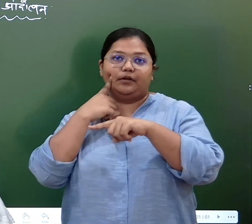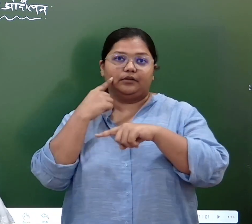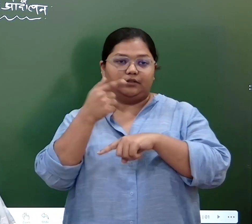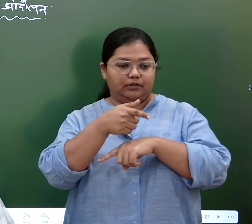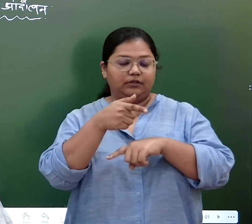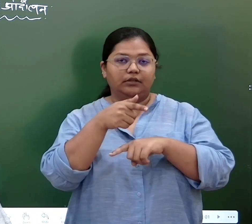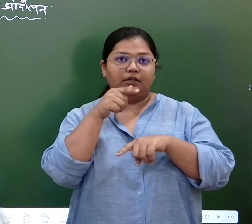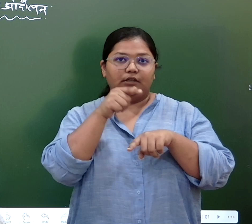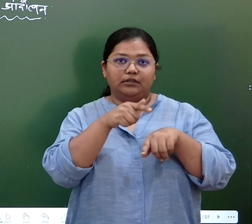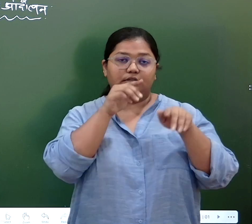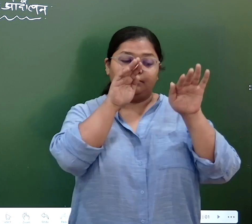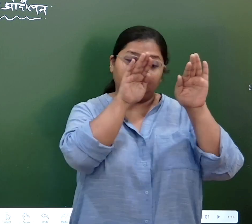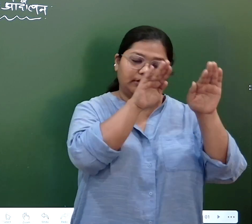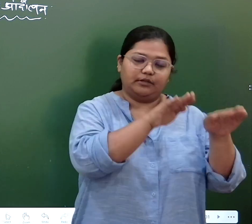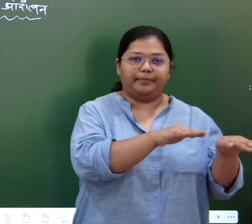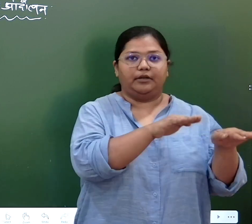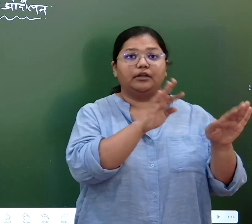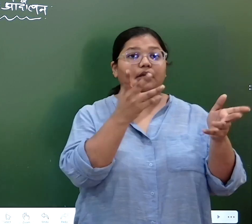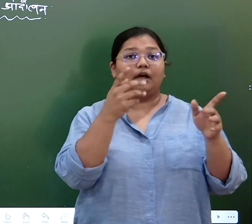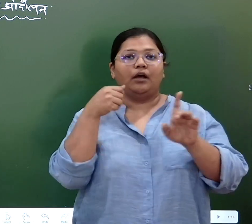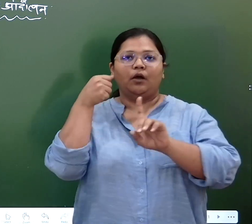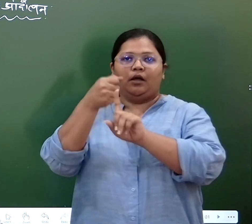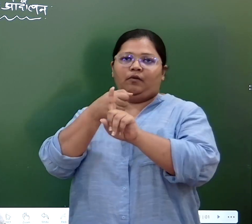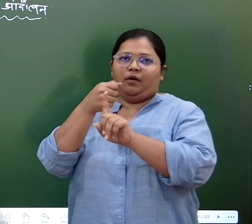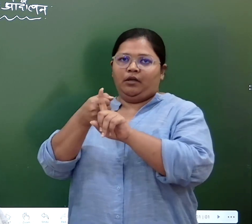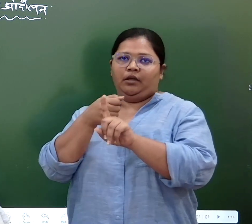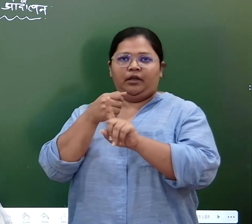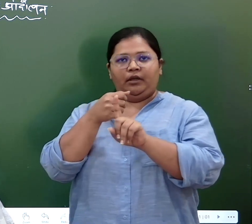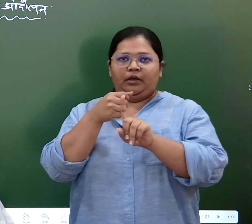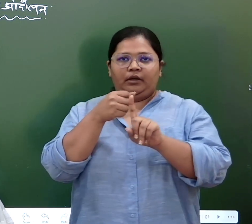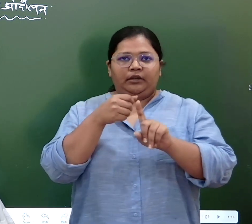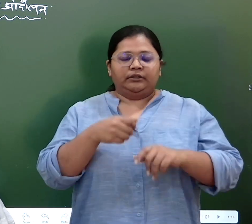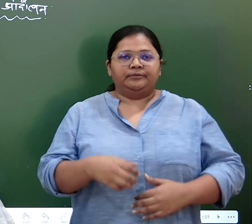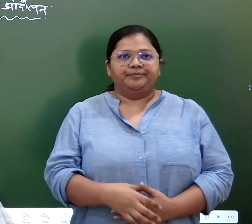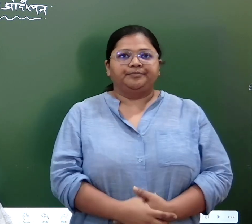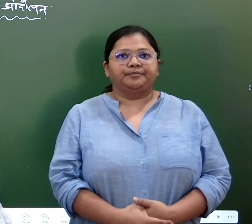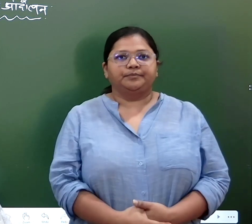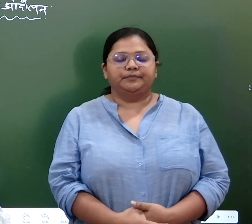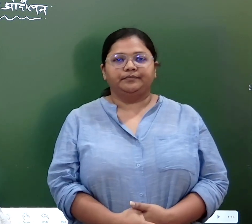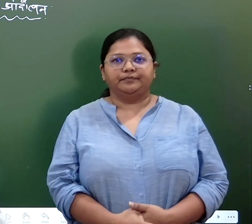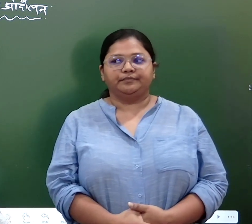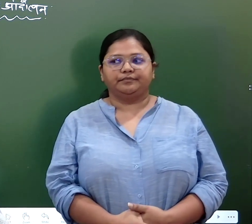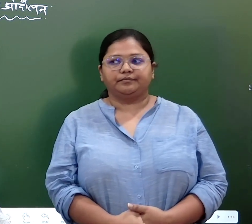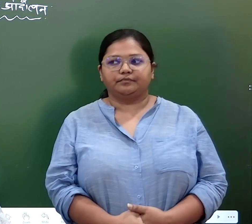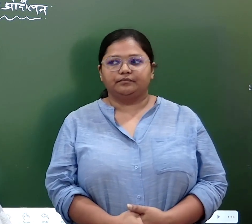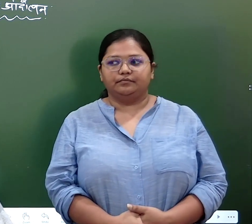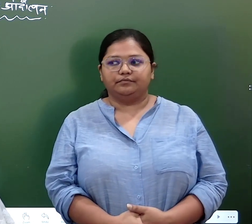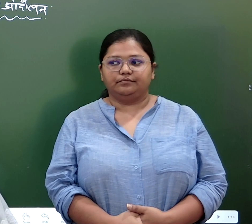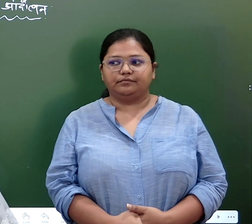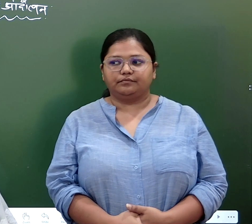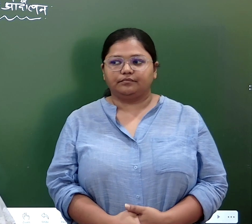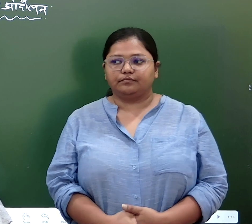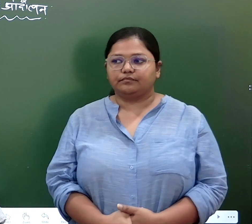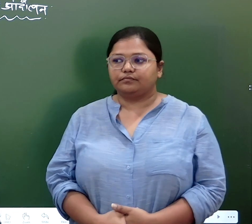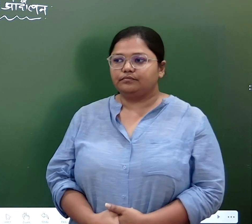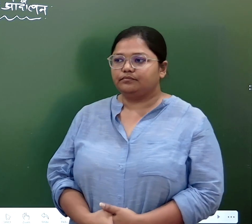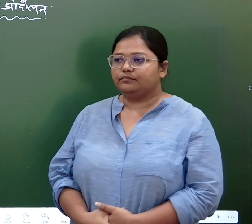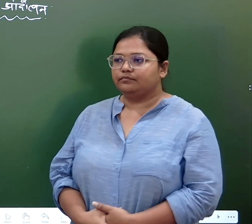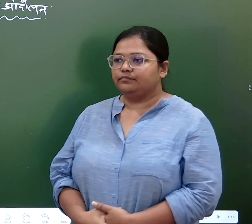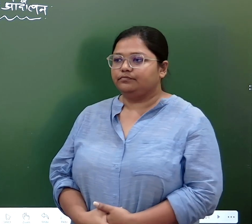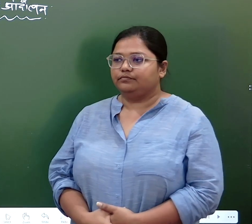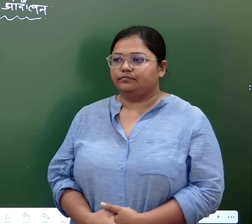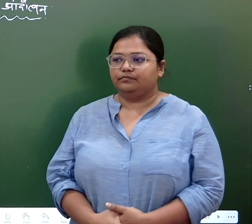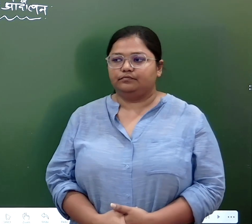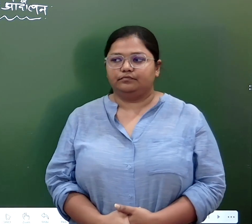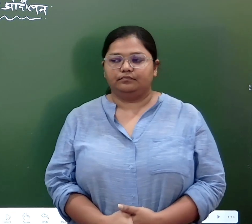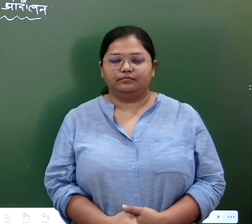है, मध्यकालीन, फिर से मैं रिपीट कर रही हूँ, मध्यकालीन के समय में धार्मिक, मध्यकालीन के समय में